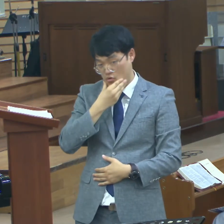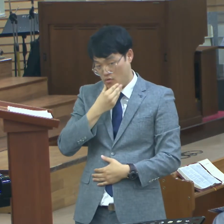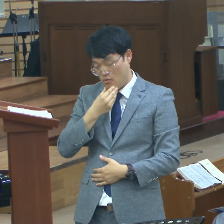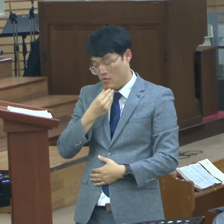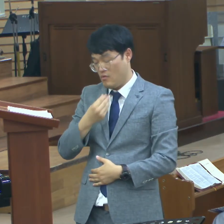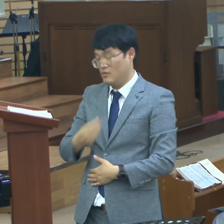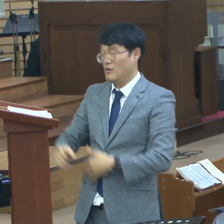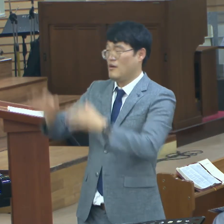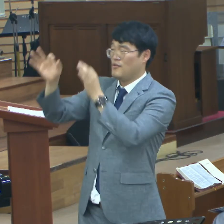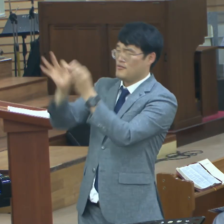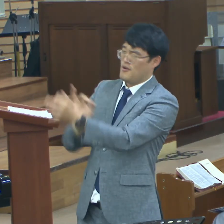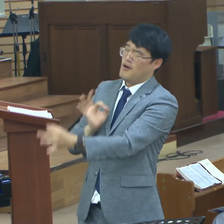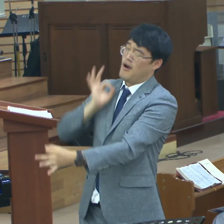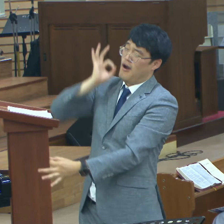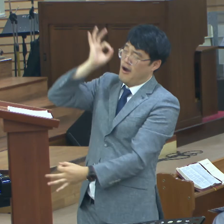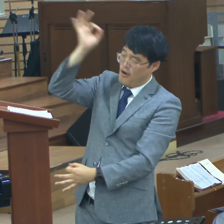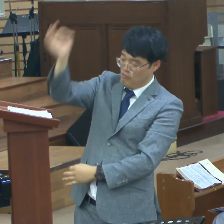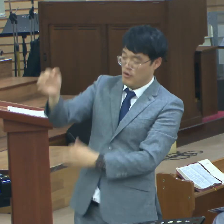받을 복은